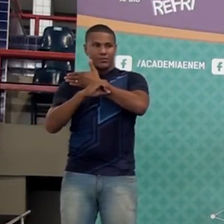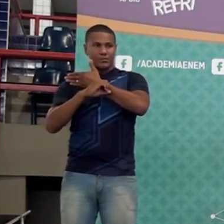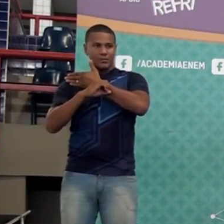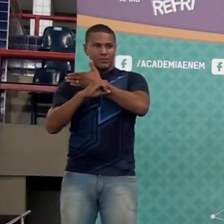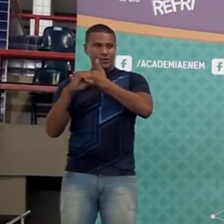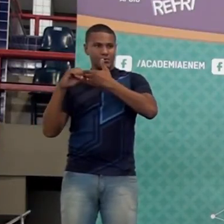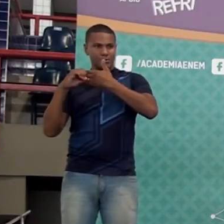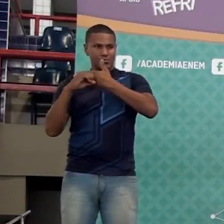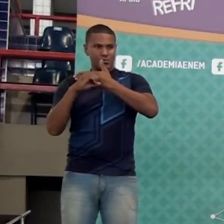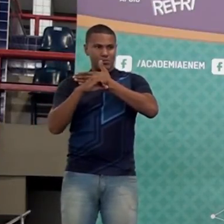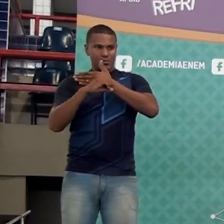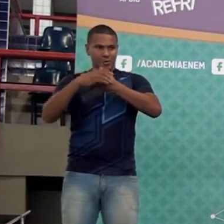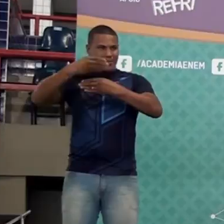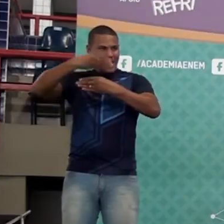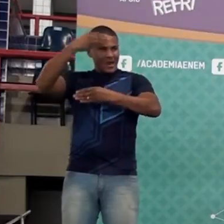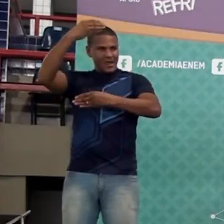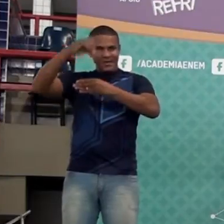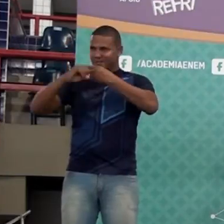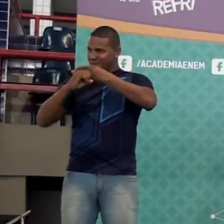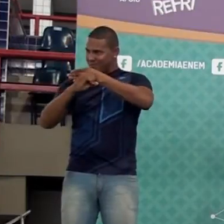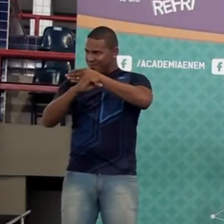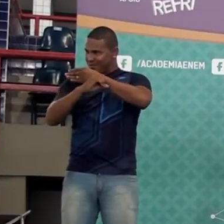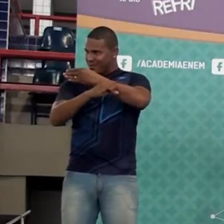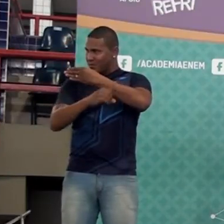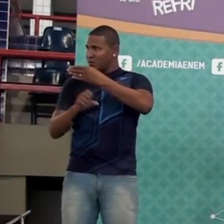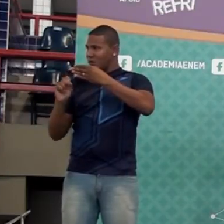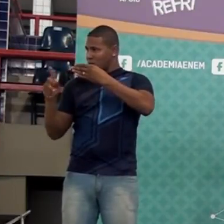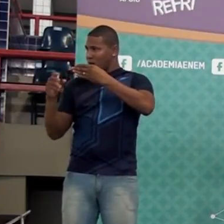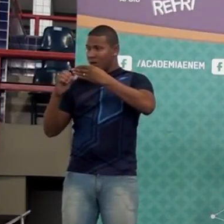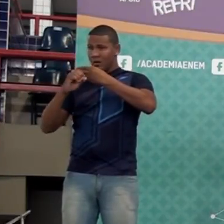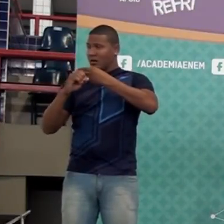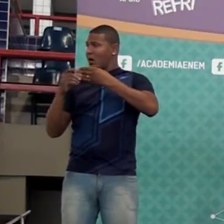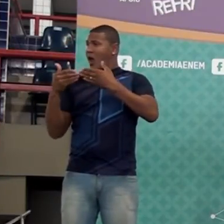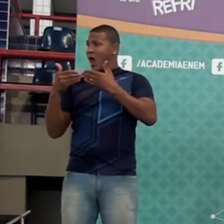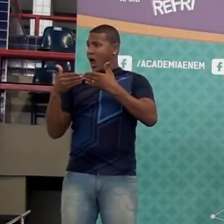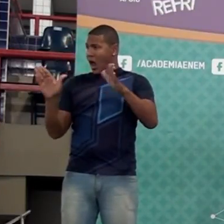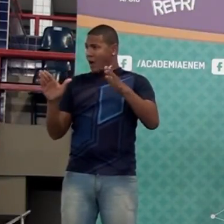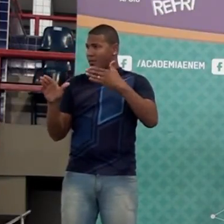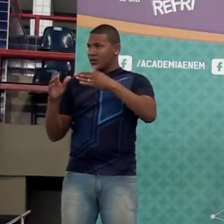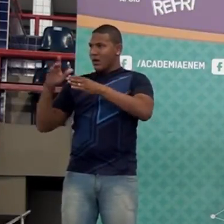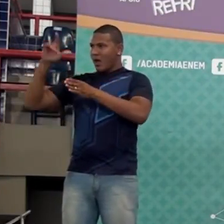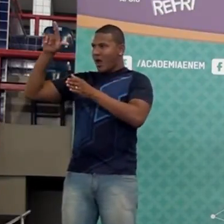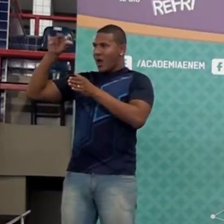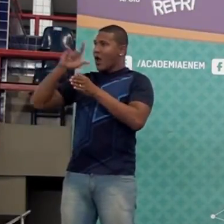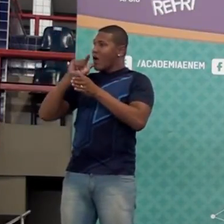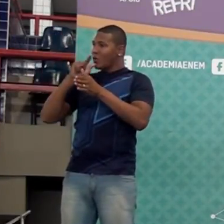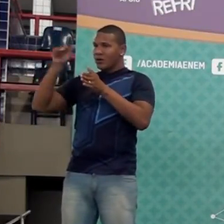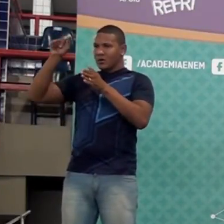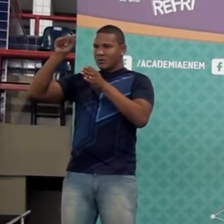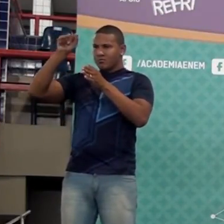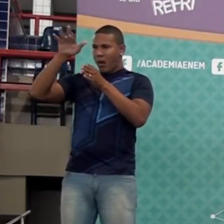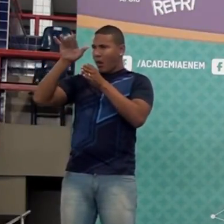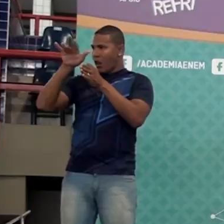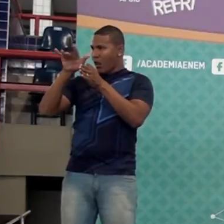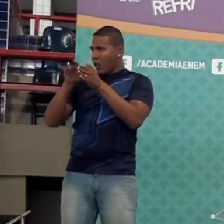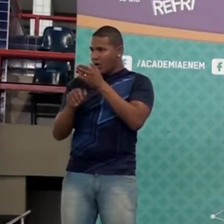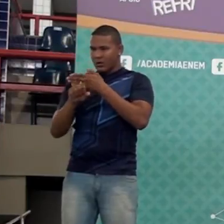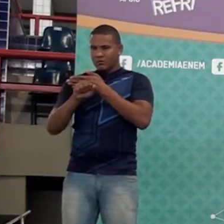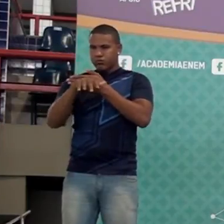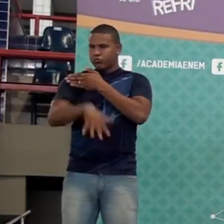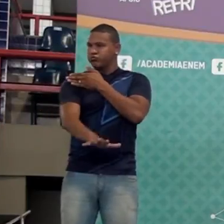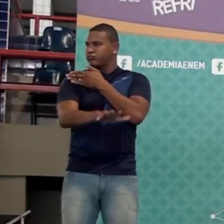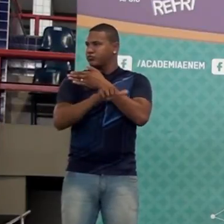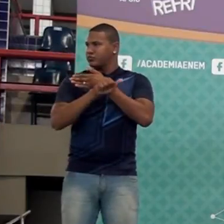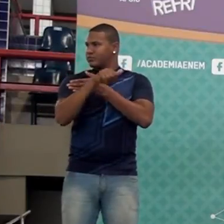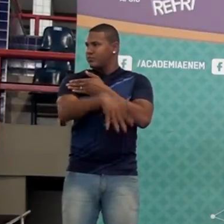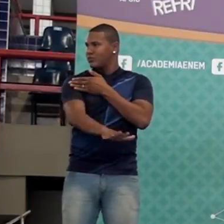vai movimentar as pás de uma turbina que vai gerar eletricidade. Então aí você tem energia potencial na água que